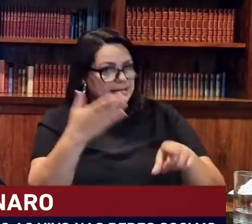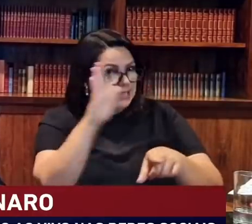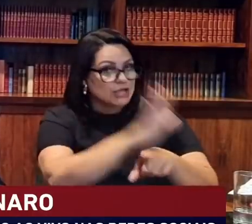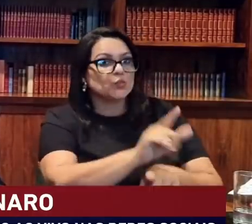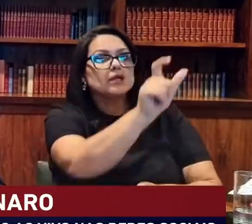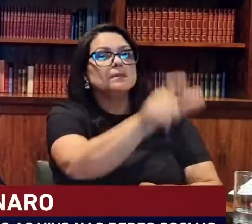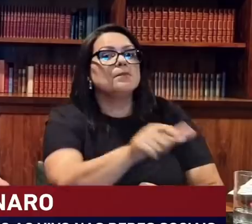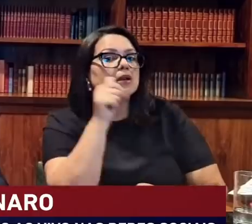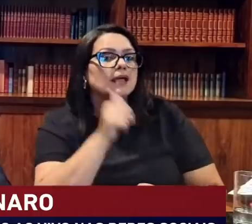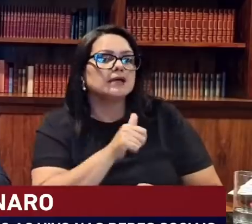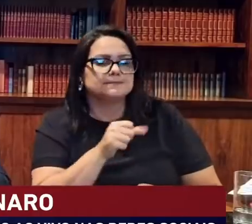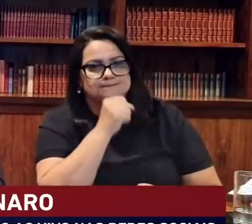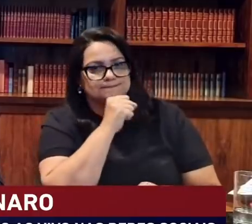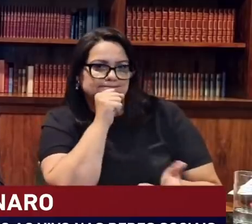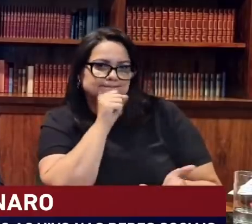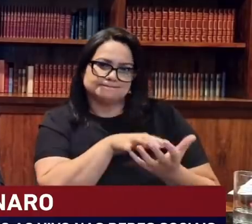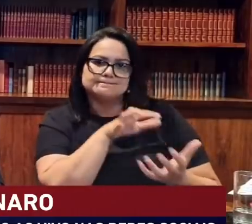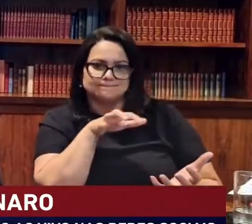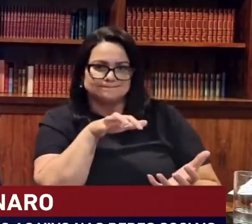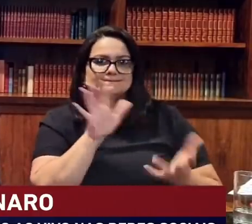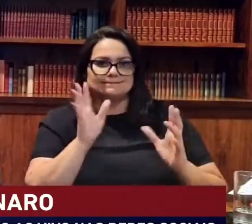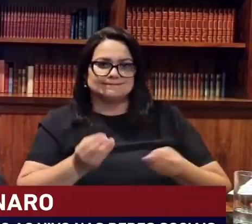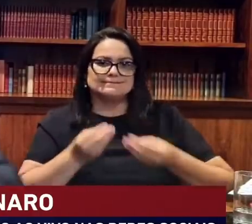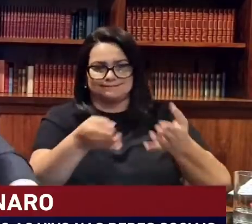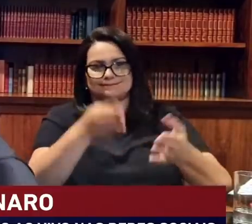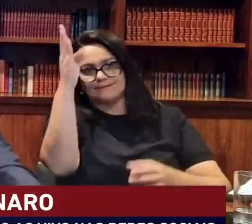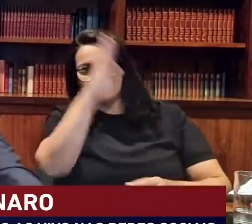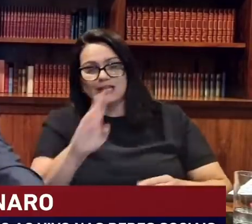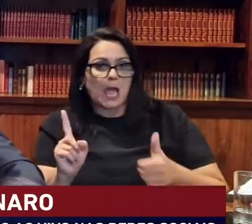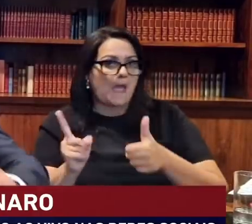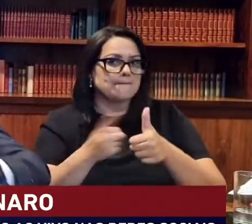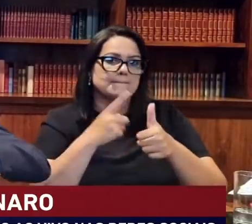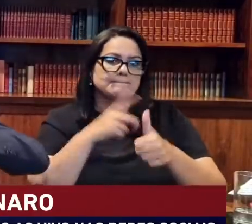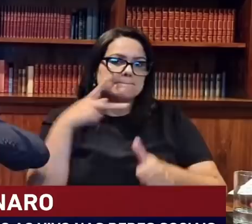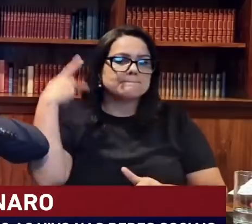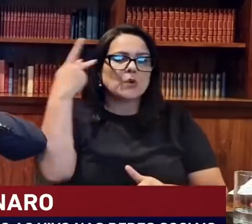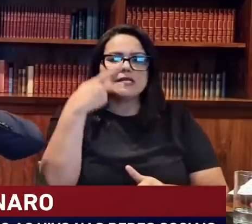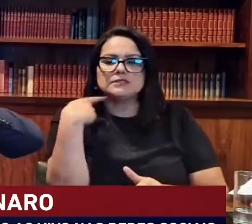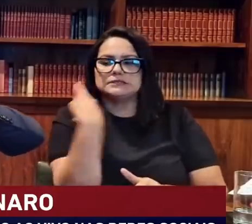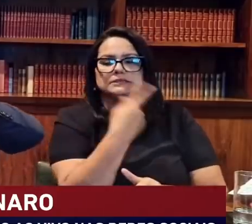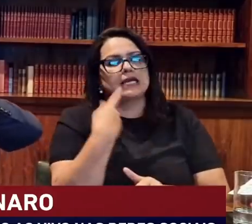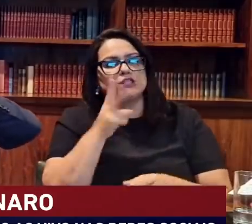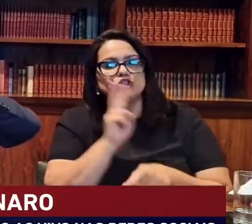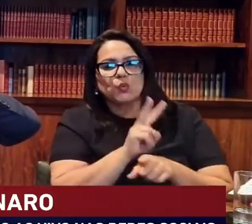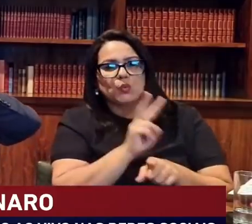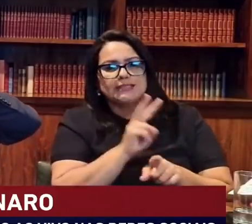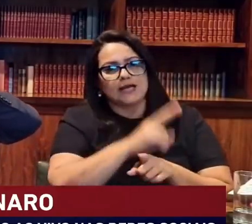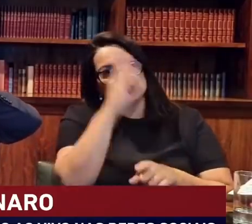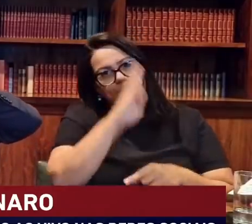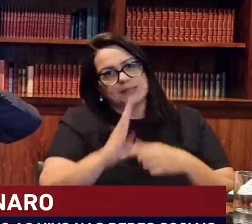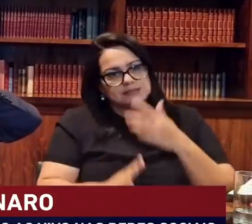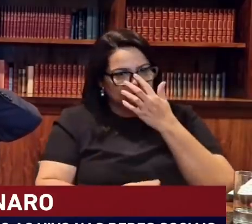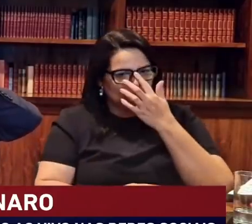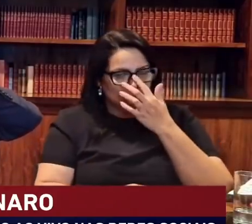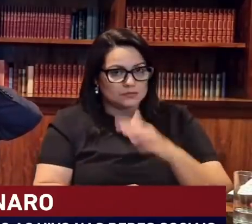idosa. Presidente, nós estamos entregando para o Brasil a primeira política de cuidado do Brasil, em que nós vamos